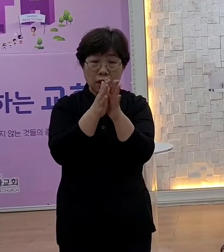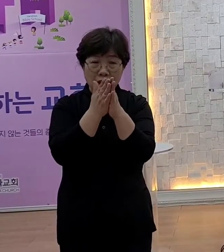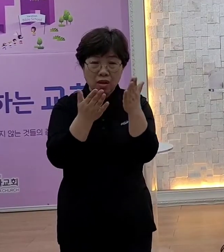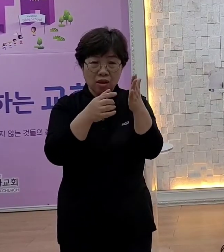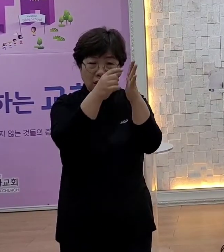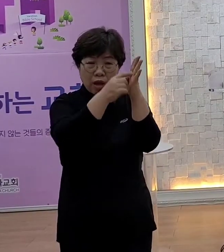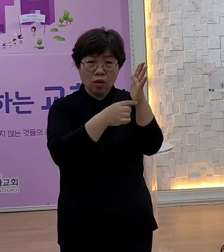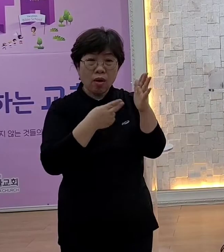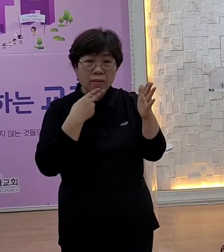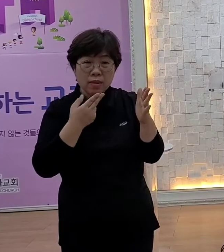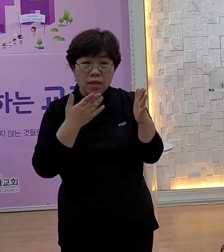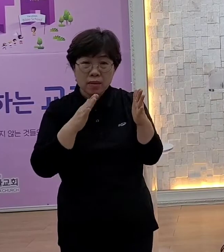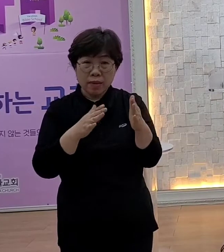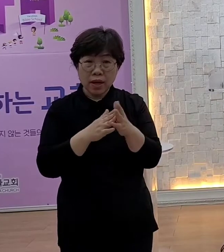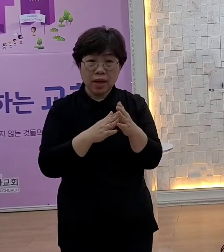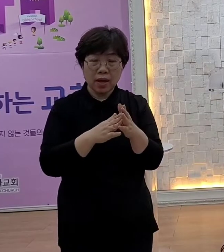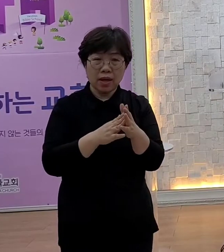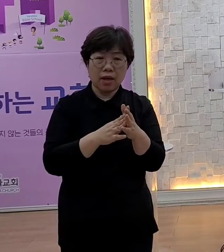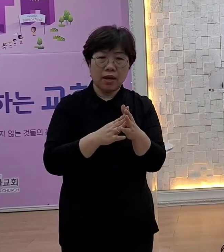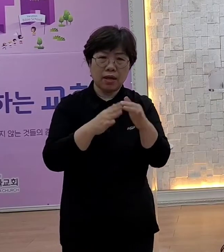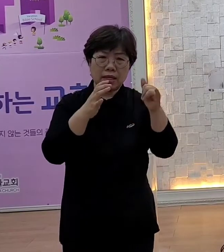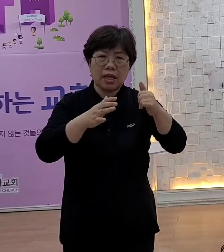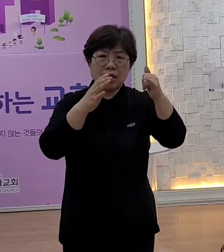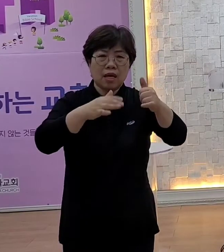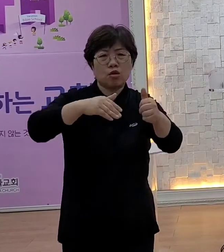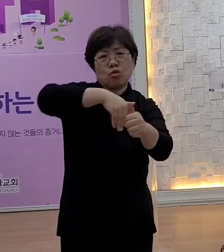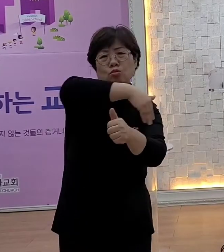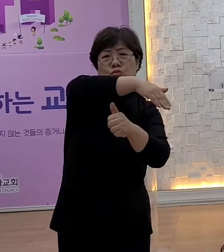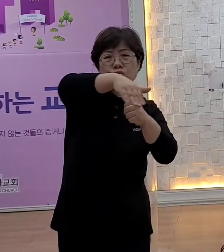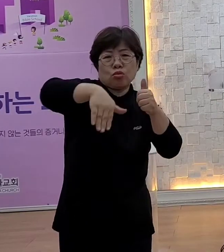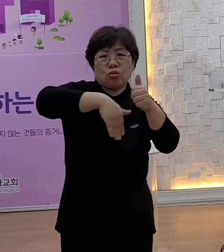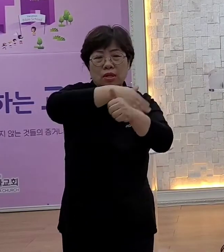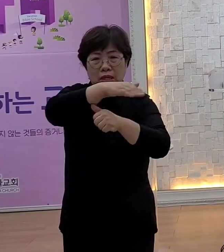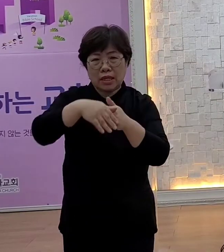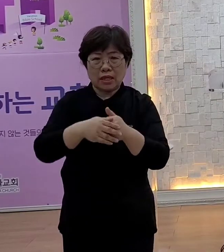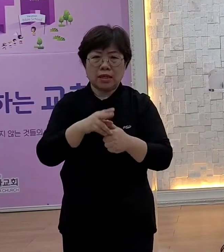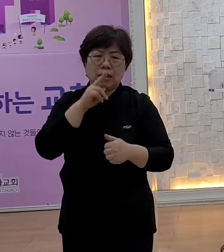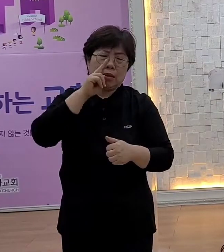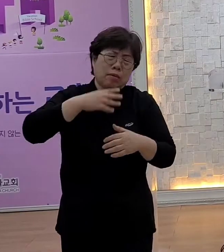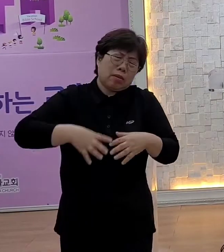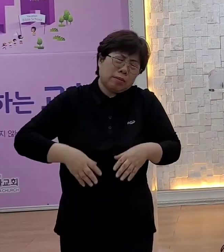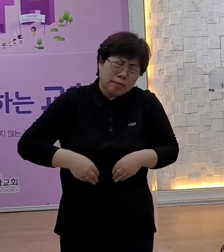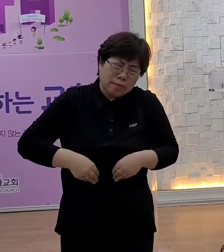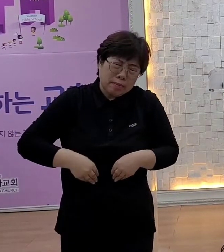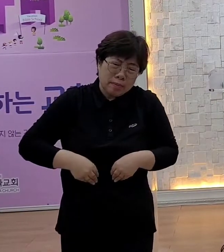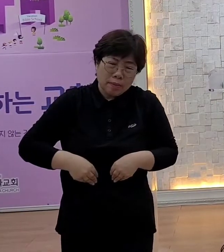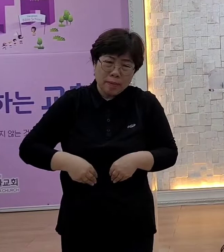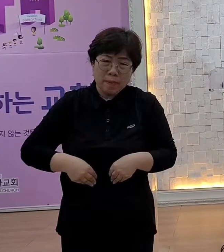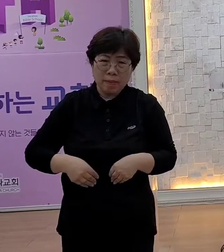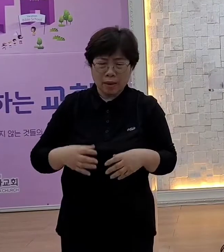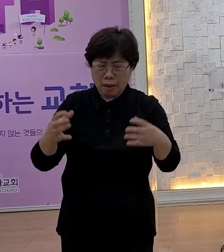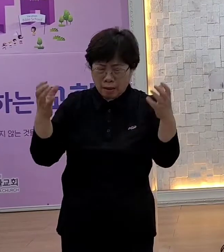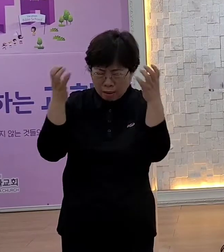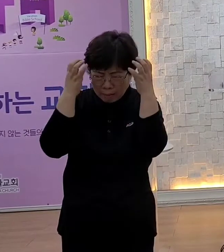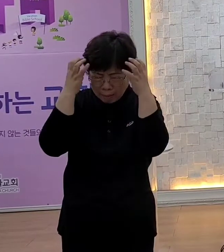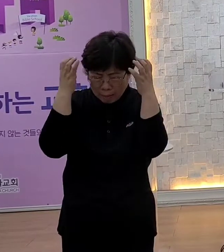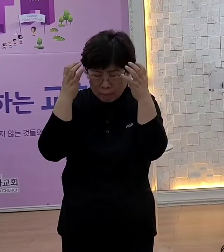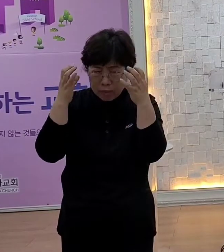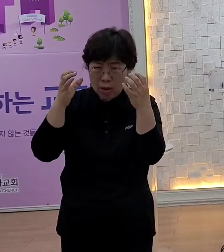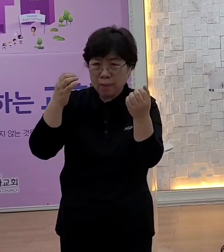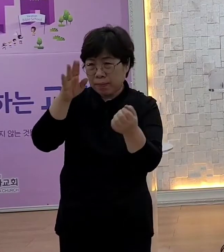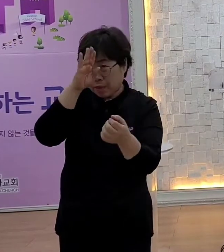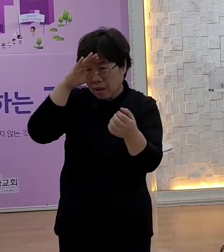땅에 있는 이 코로나처럼 기근과 역병과 반란과 막 오만 문제들이